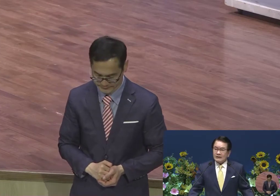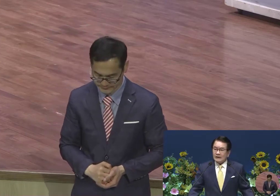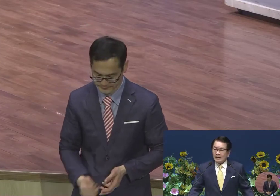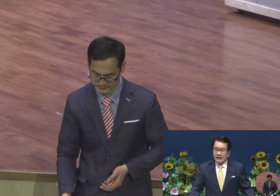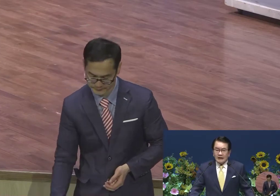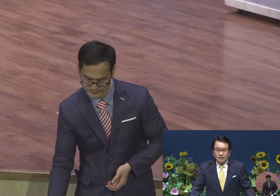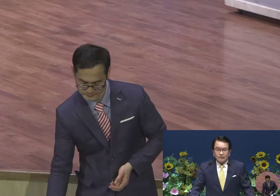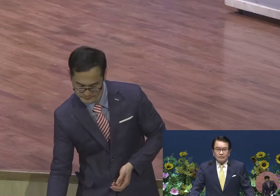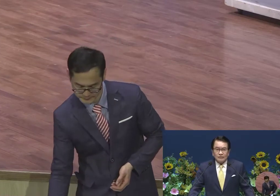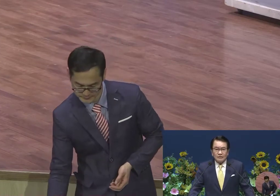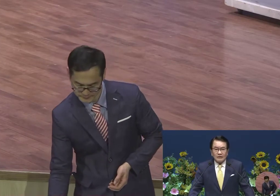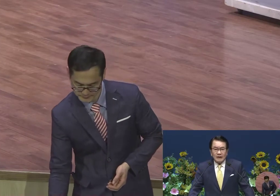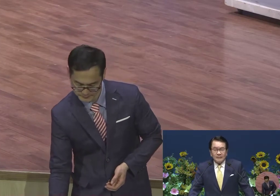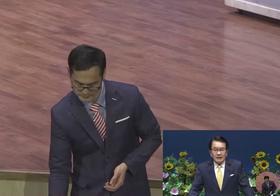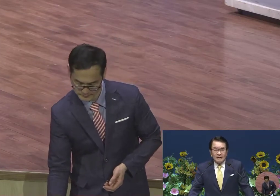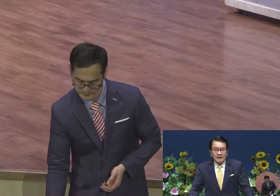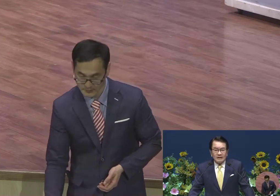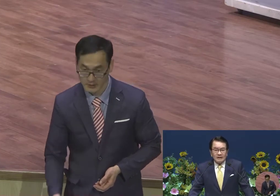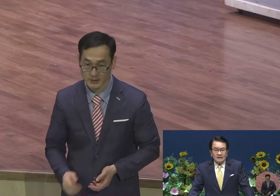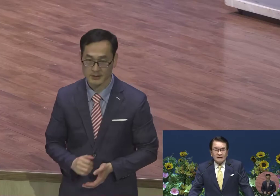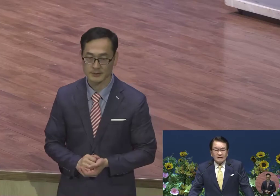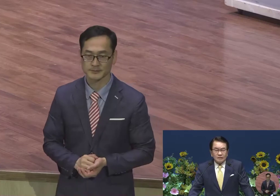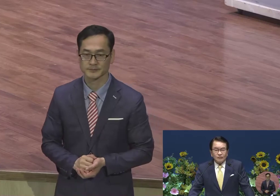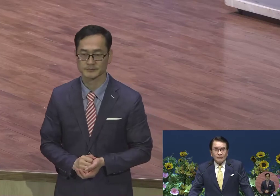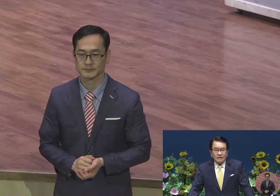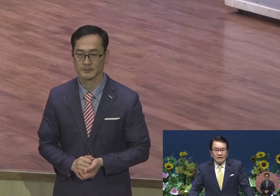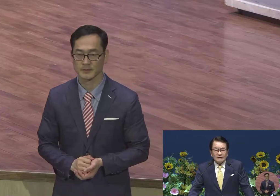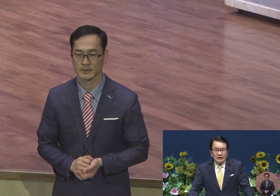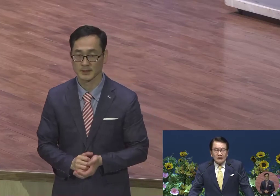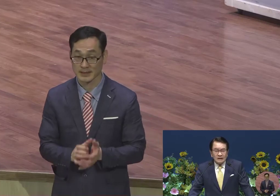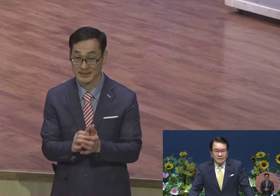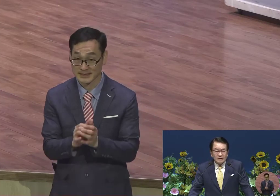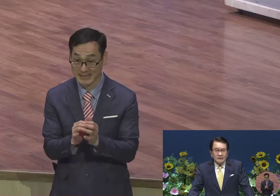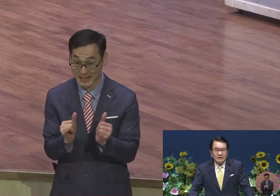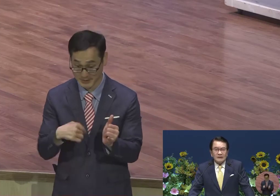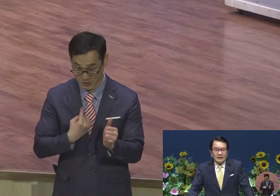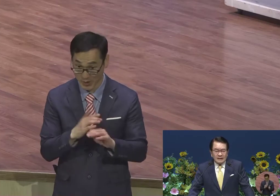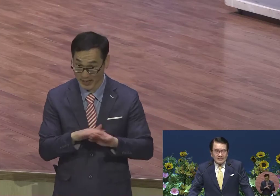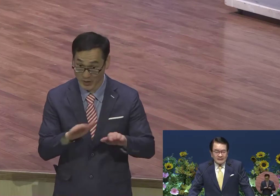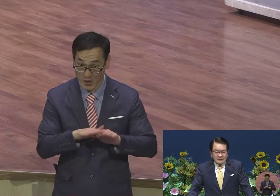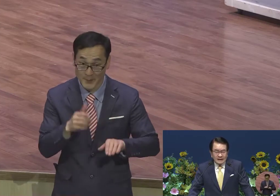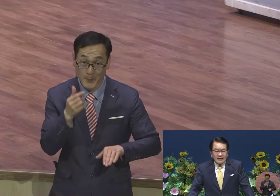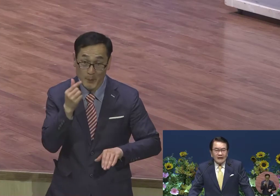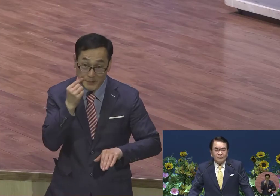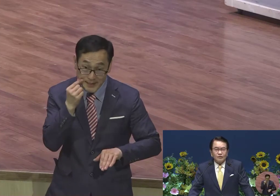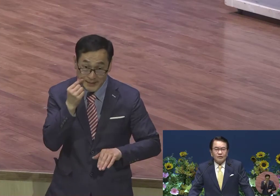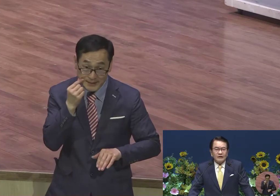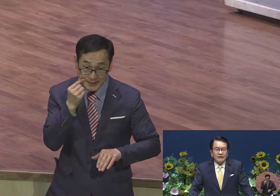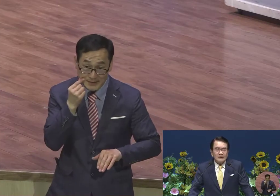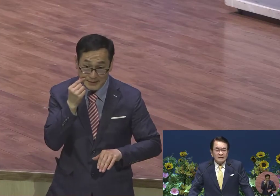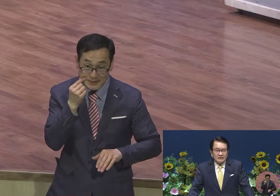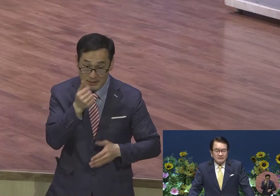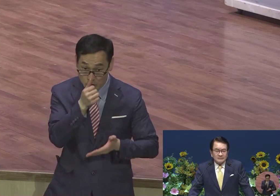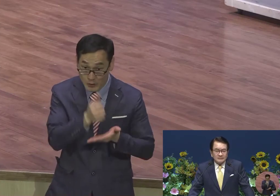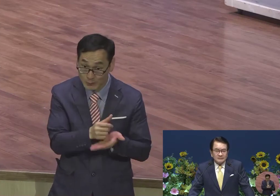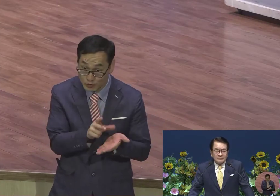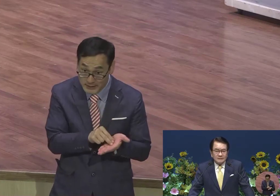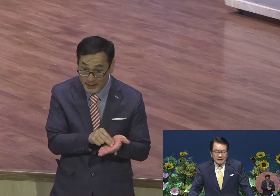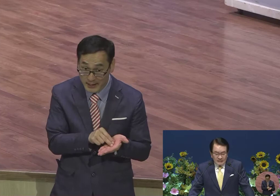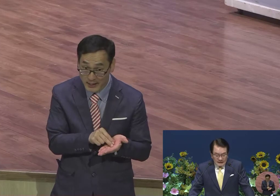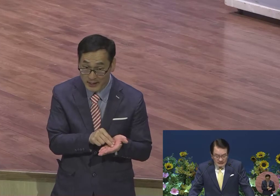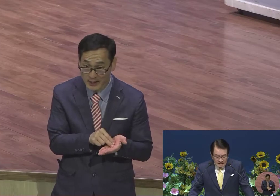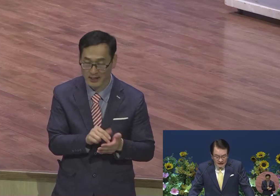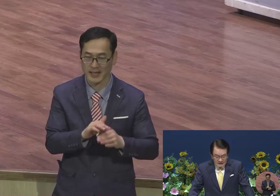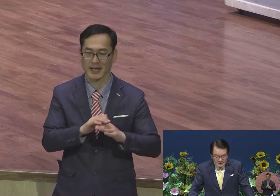인간이 해결할 수 없는 헤매는 인간들을 구원하기 위해서 하나님이 간단하게 구원의 길을 열었어